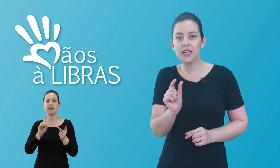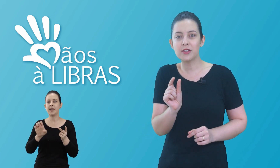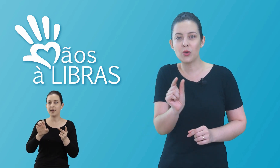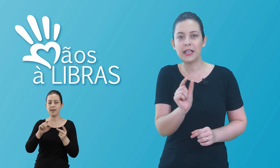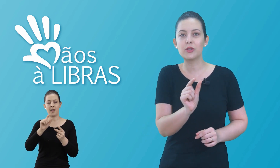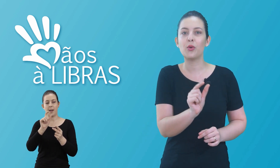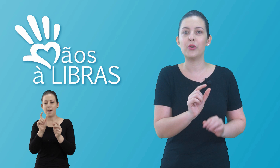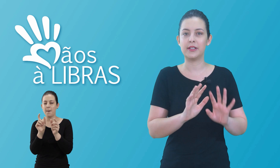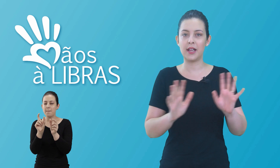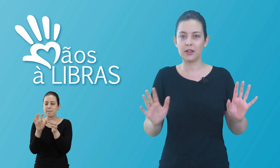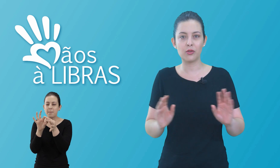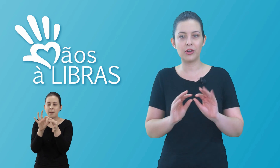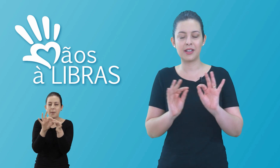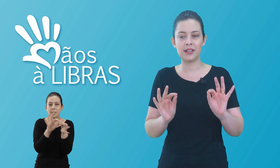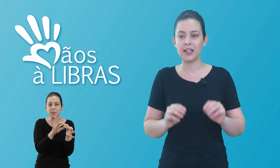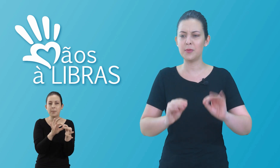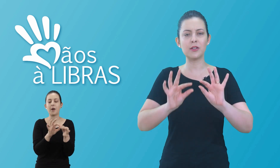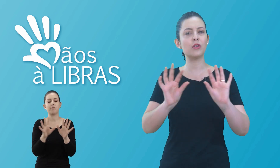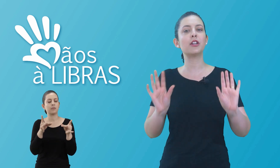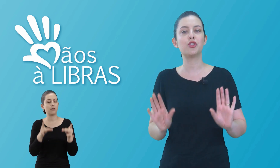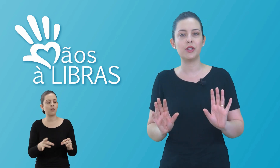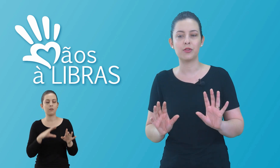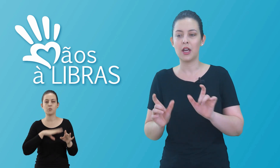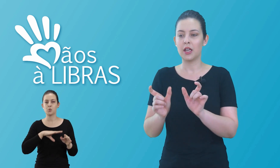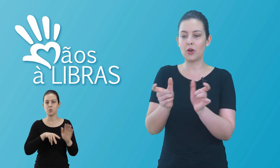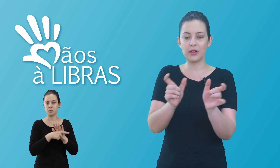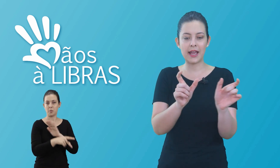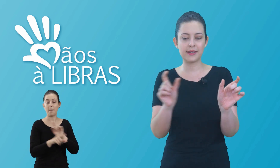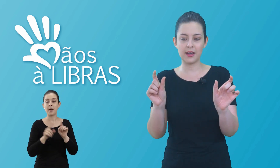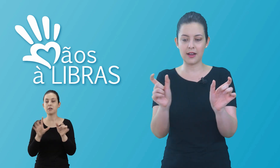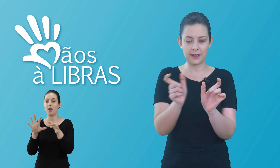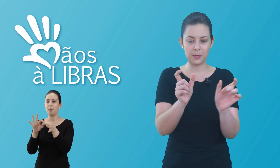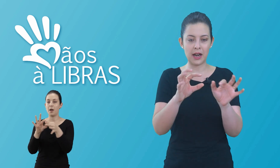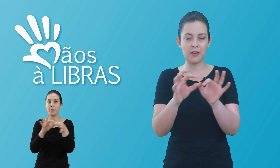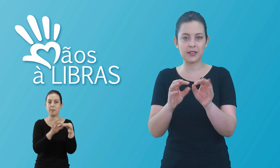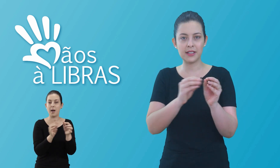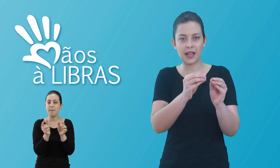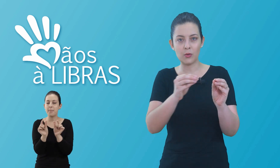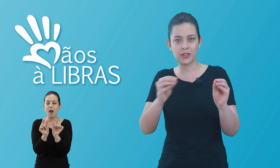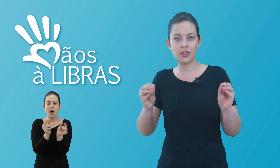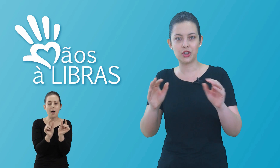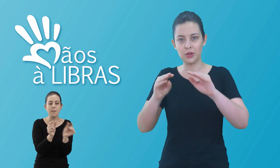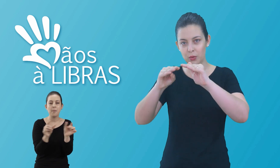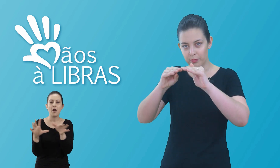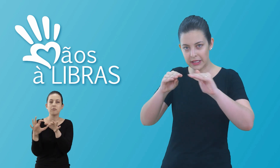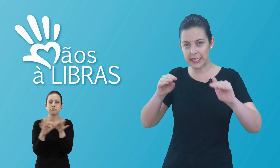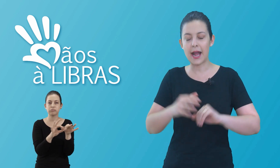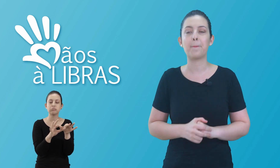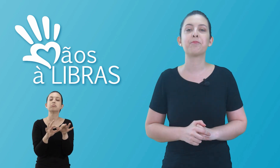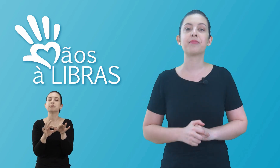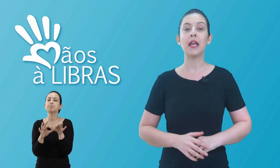a gente tem esses conectores, né? Que eu não vou entrar em detalhes, mas são conectivos, que conecta as palavras e dá um